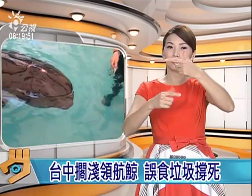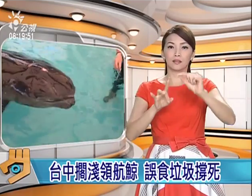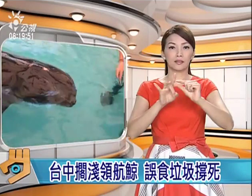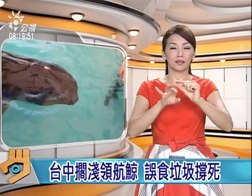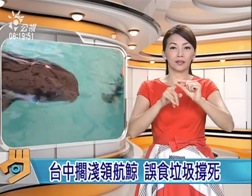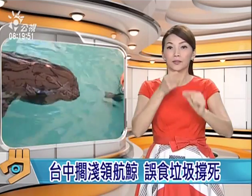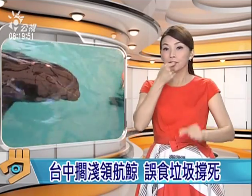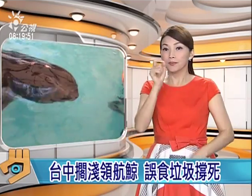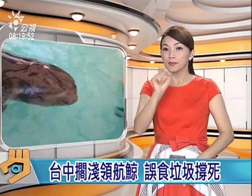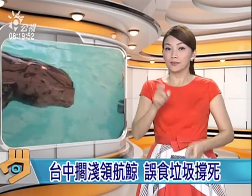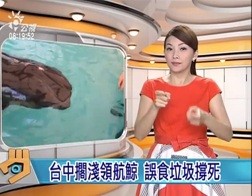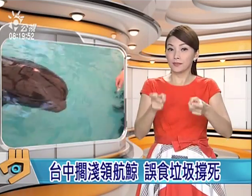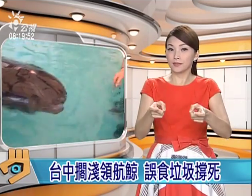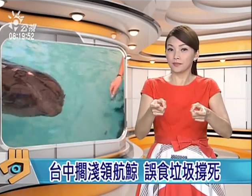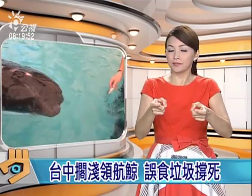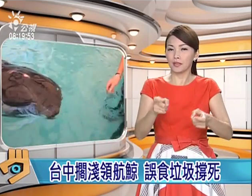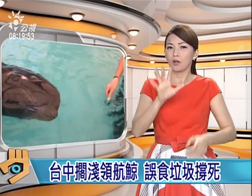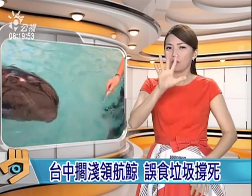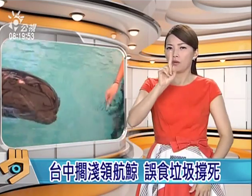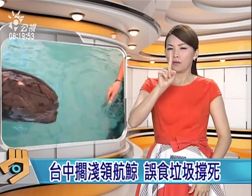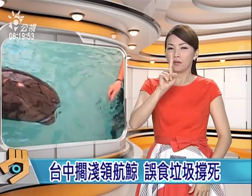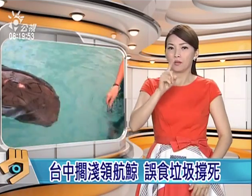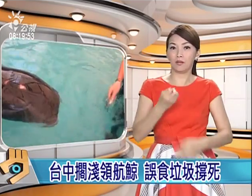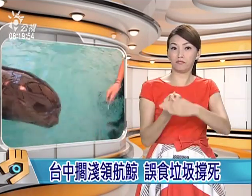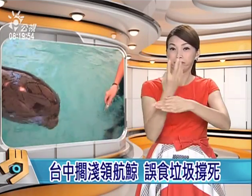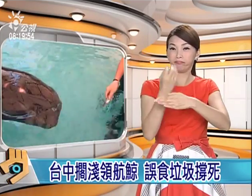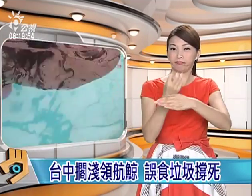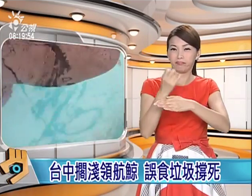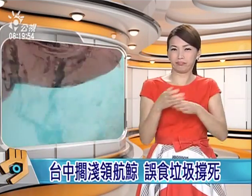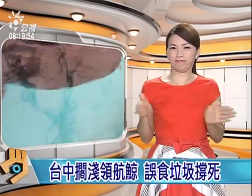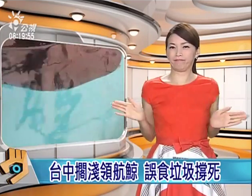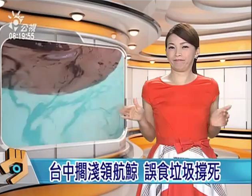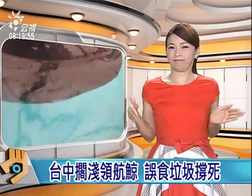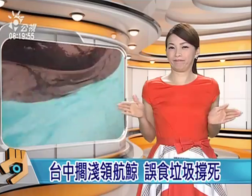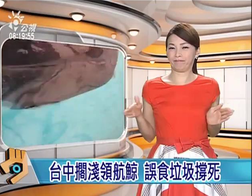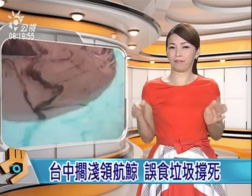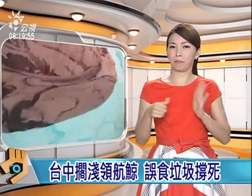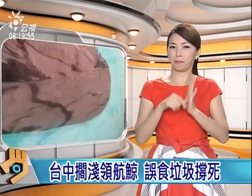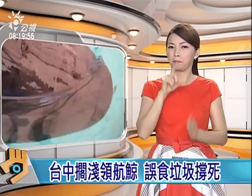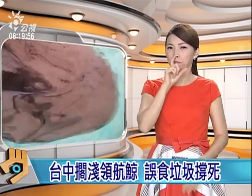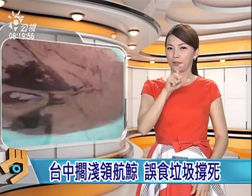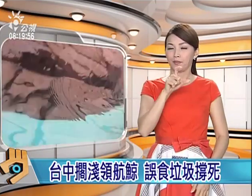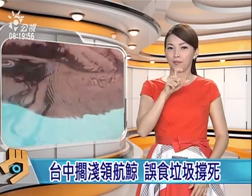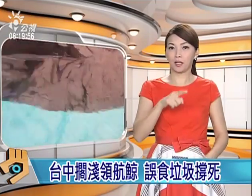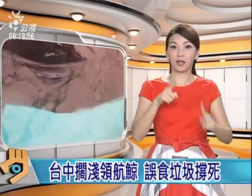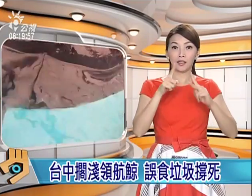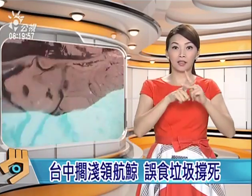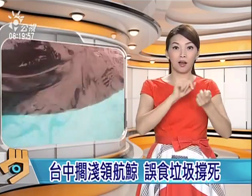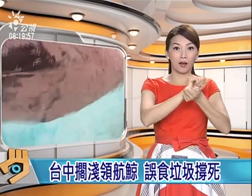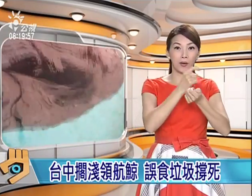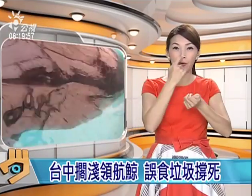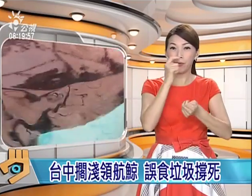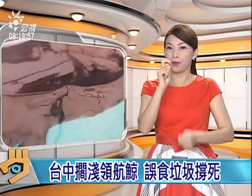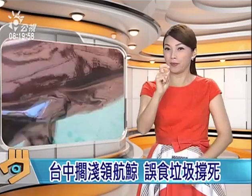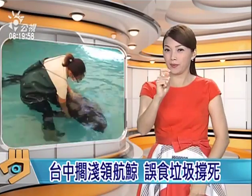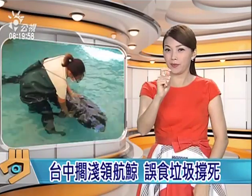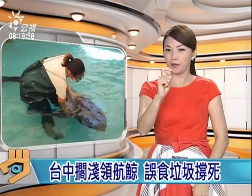6月26号，在台中梧栖海边搁浅的短肢领航鲸小梧子，经台大海洋暨